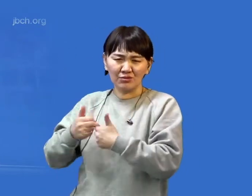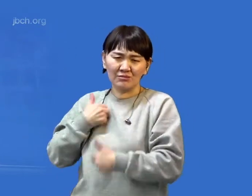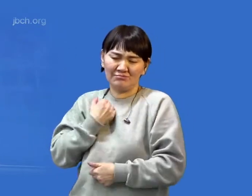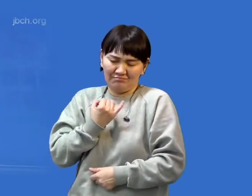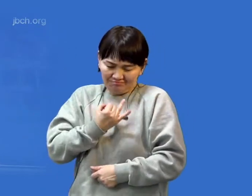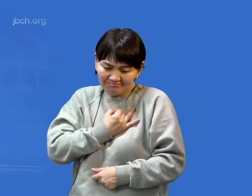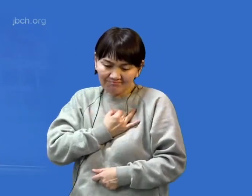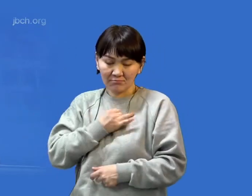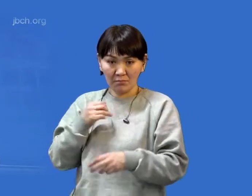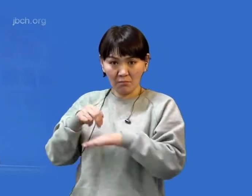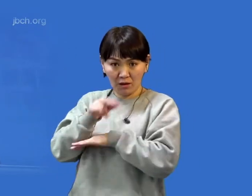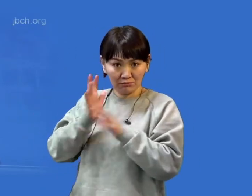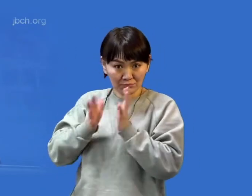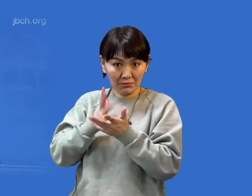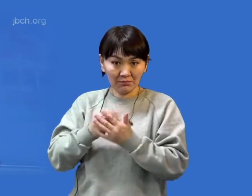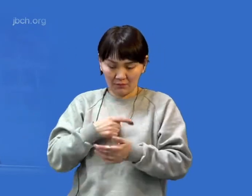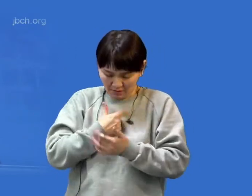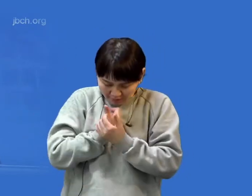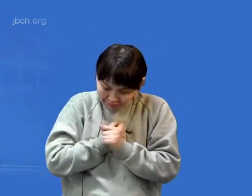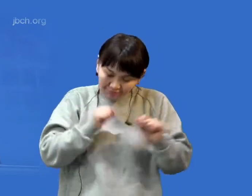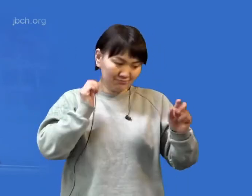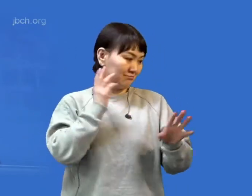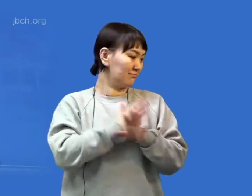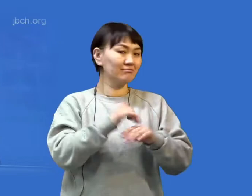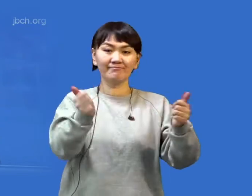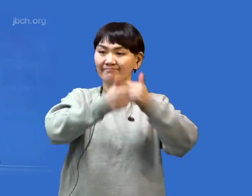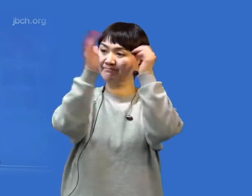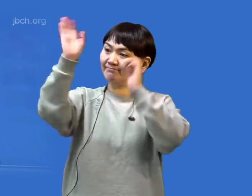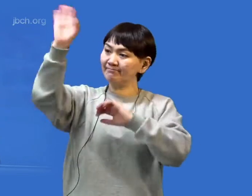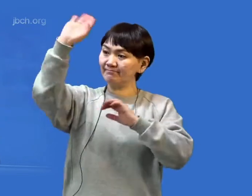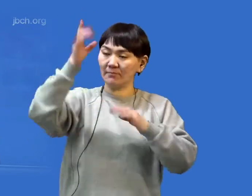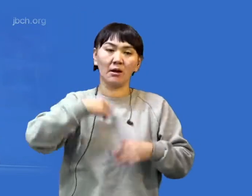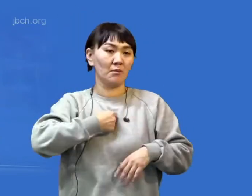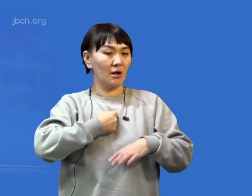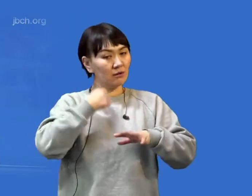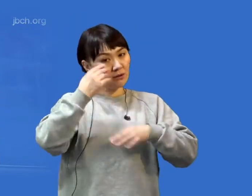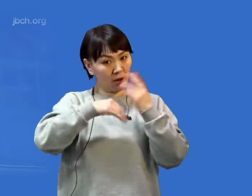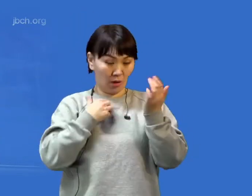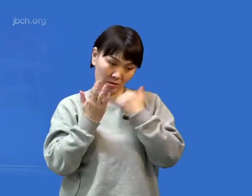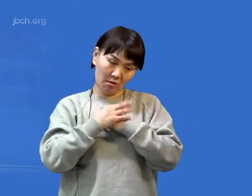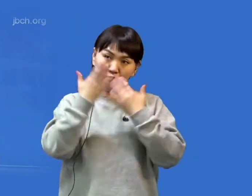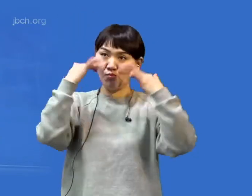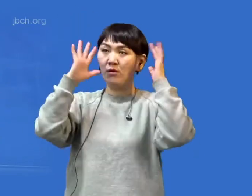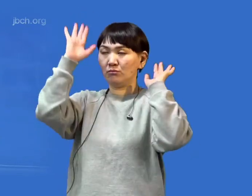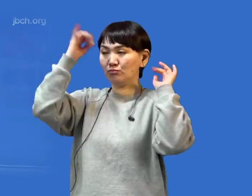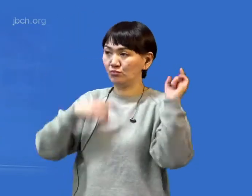юм уурхан Есүс эзэн би та нарыг өмчрүүлж орхихгүй аа гэсэн.